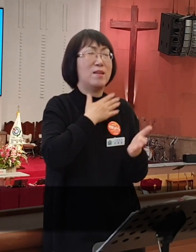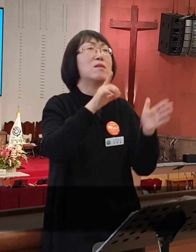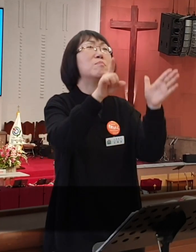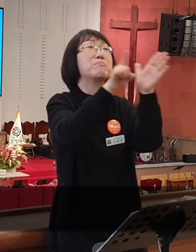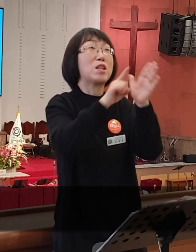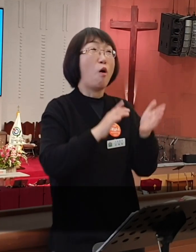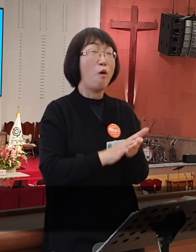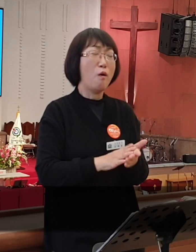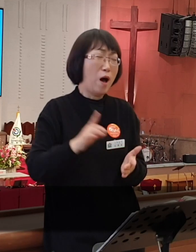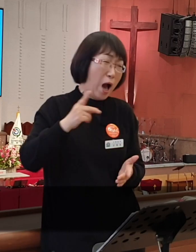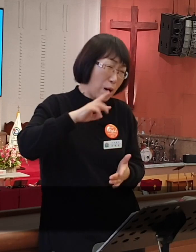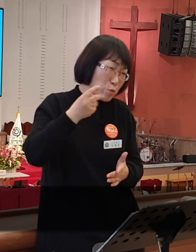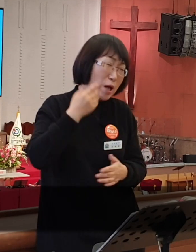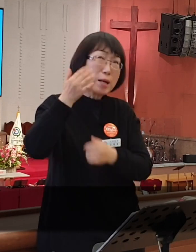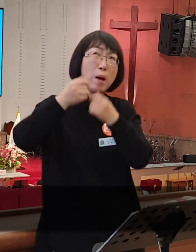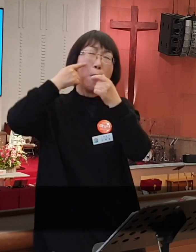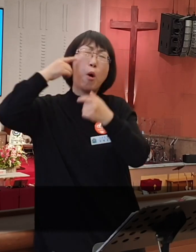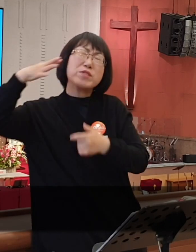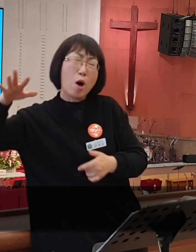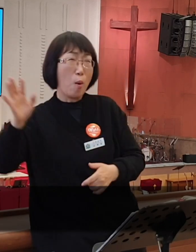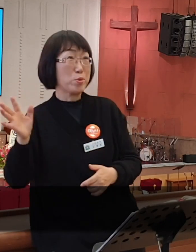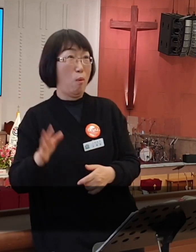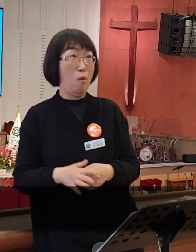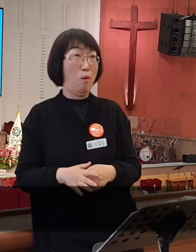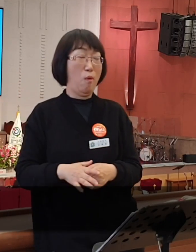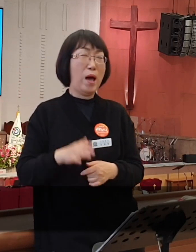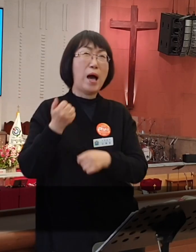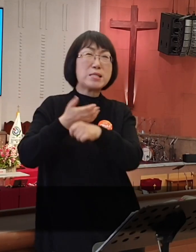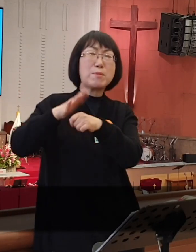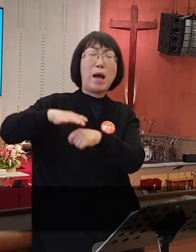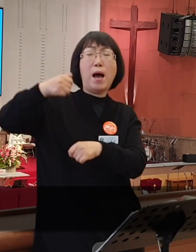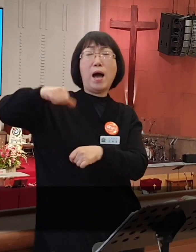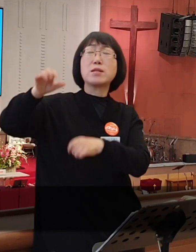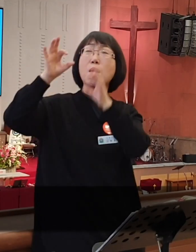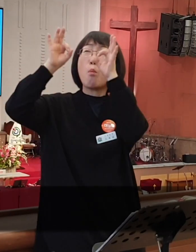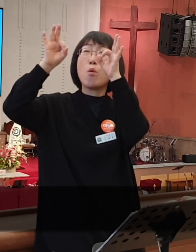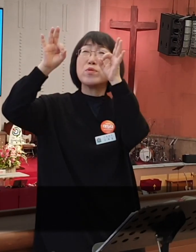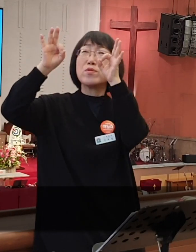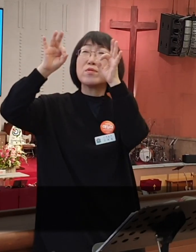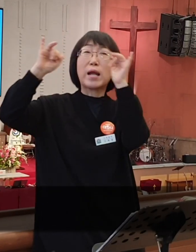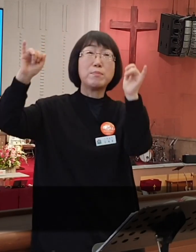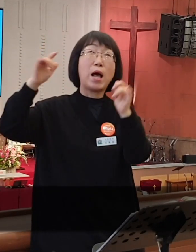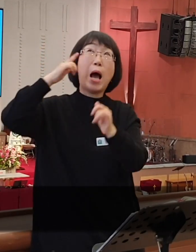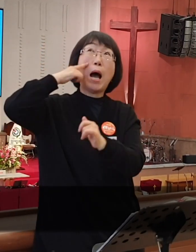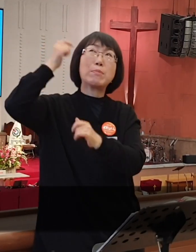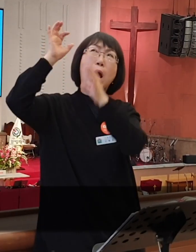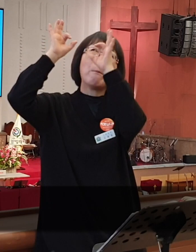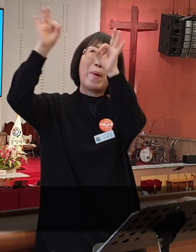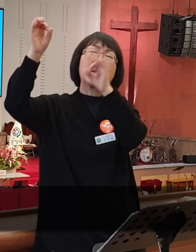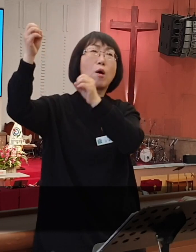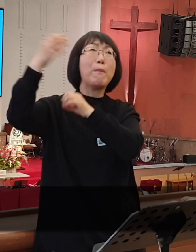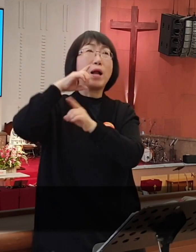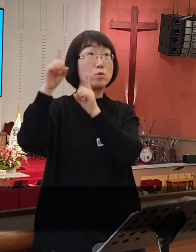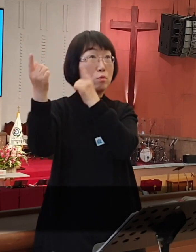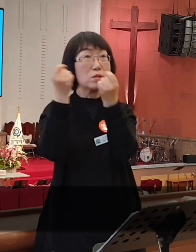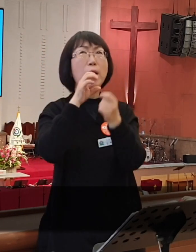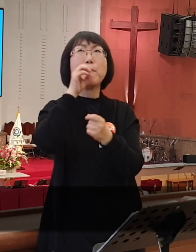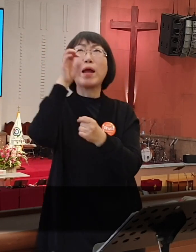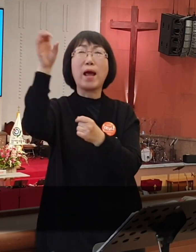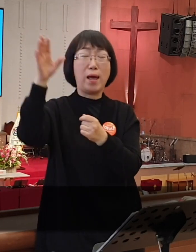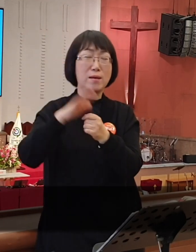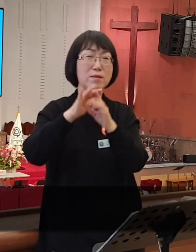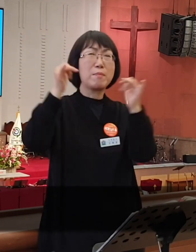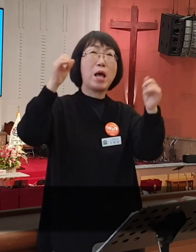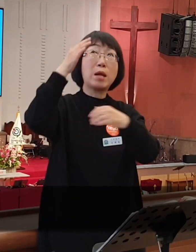믿으래요. 아무도 하나님을 본 사람이 없습니다. 하지만 아들을 본 자는 아버지를 보았다고 얘기해요. 사람들은